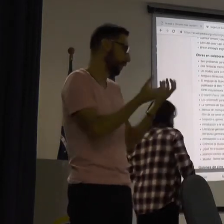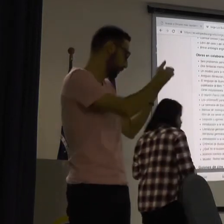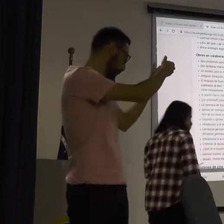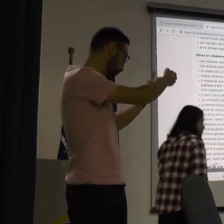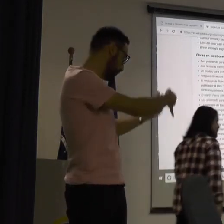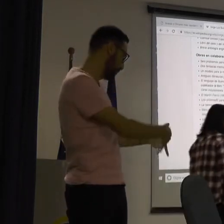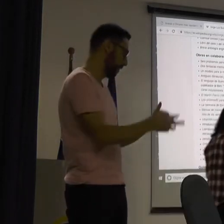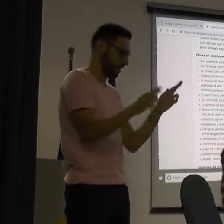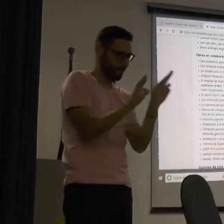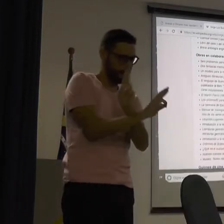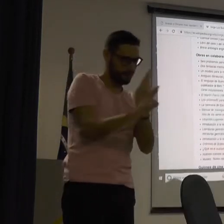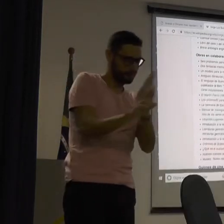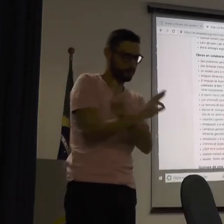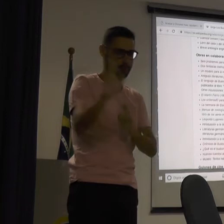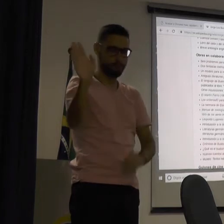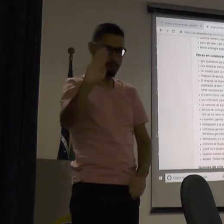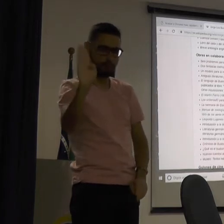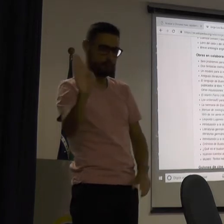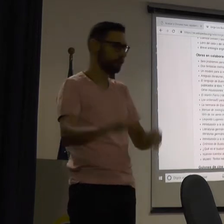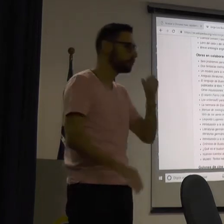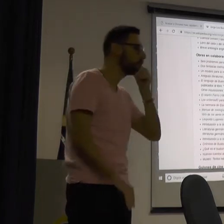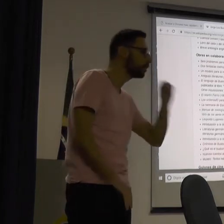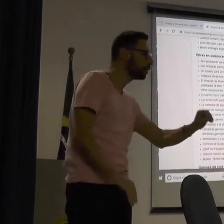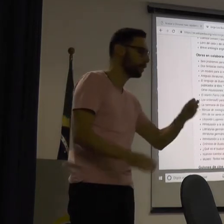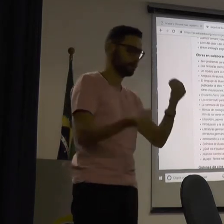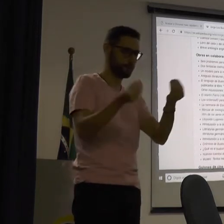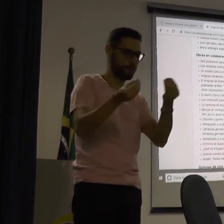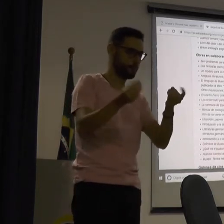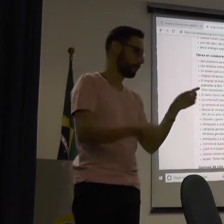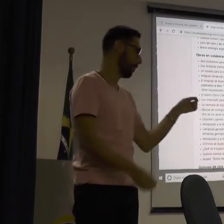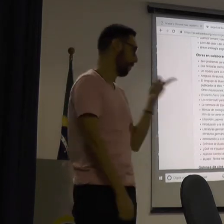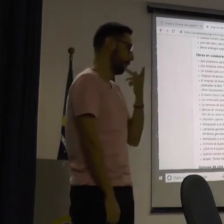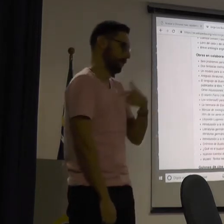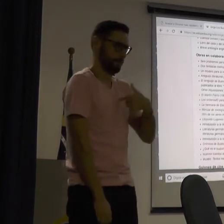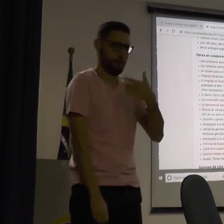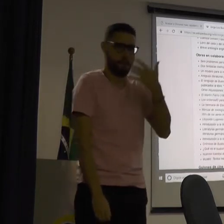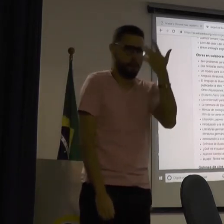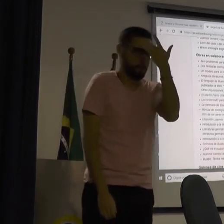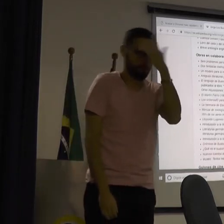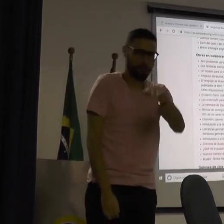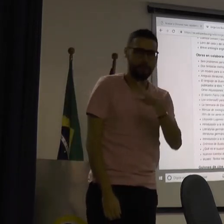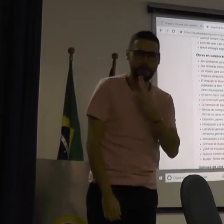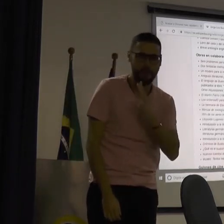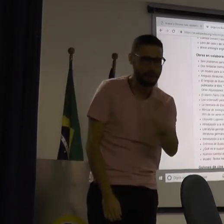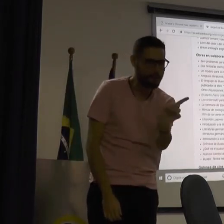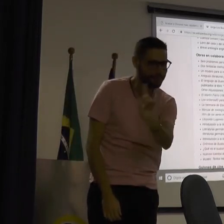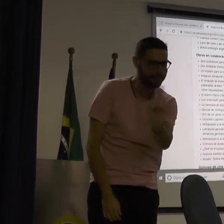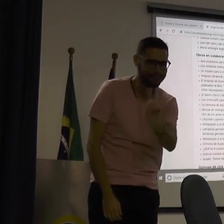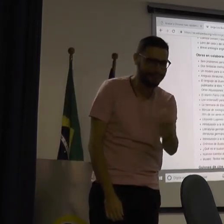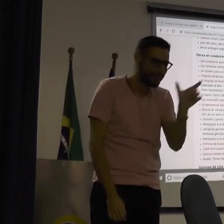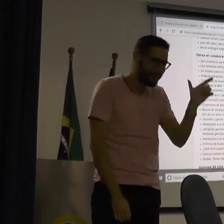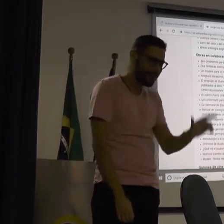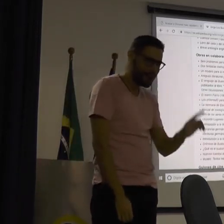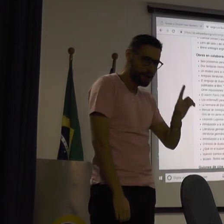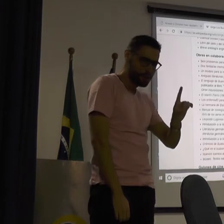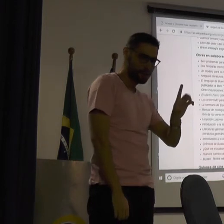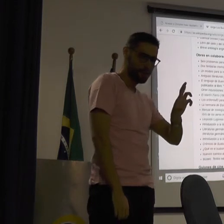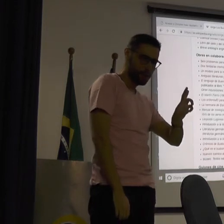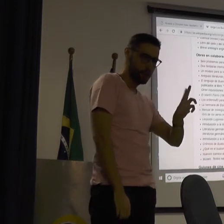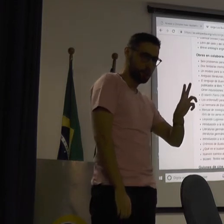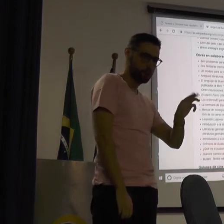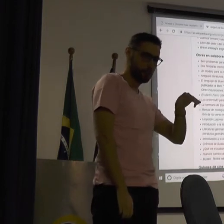Eu não conhecia, a gente aprende todo dia, né? Eu não conhecia esse episódio do Drummond. Dá um conto isso, né? Dá um